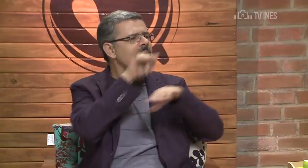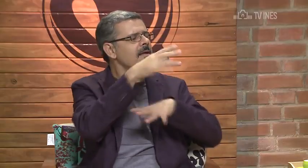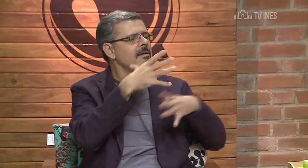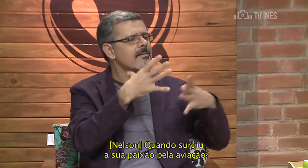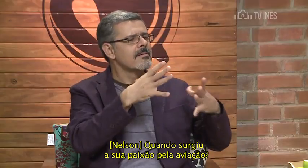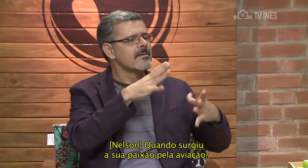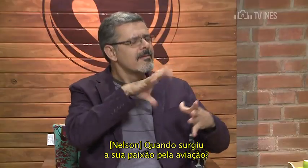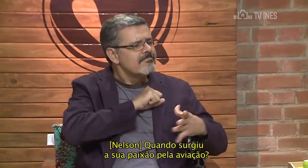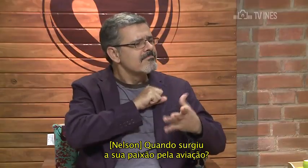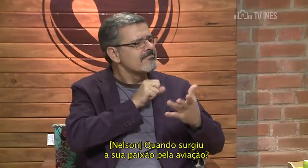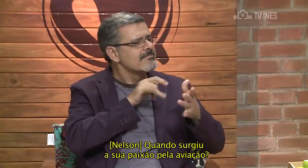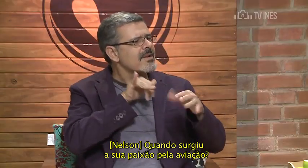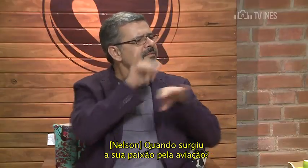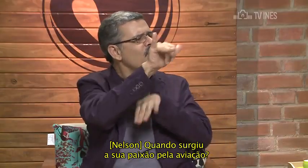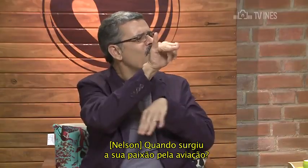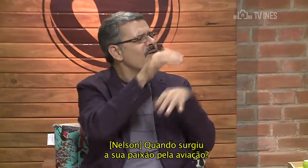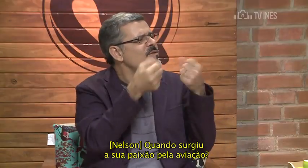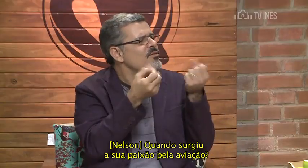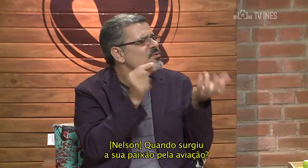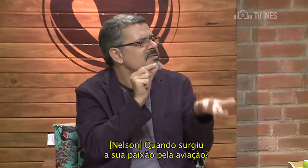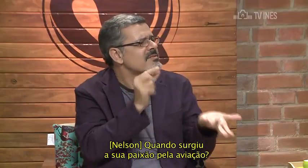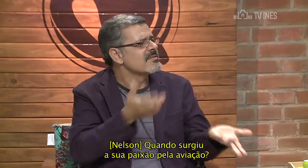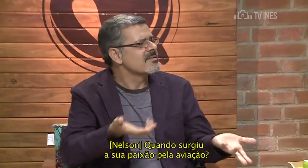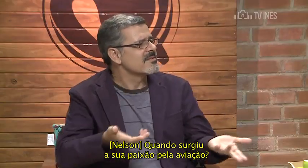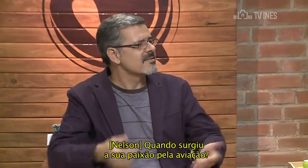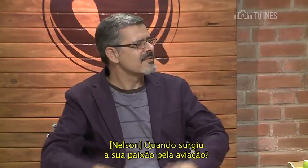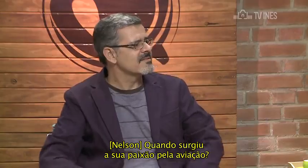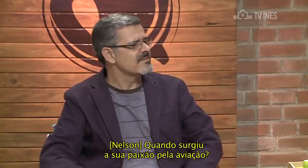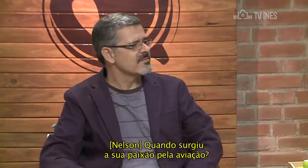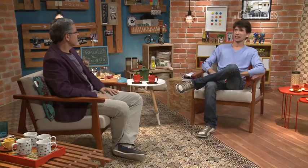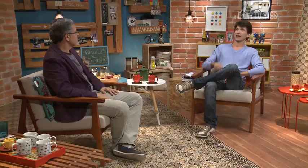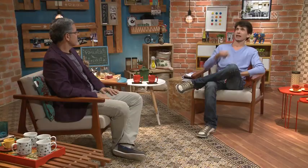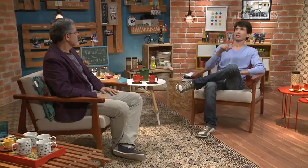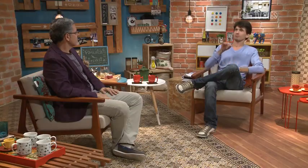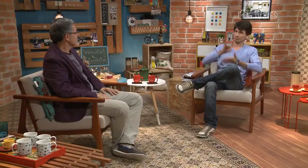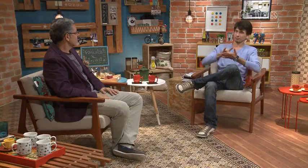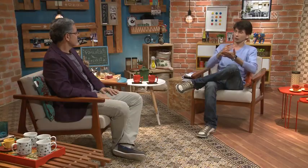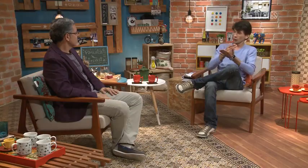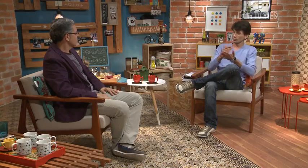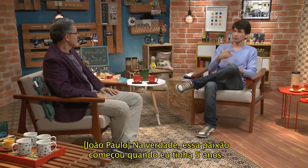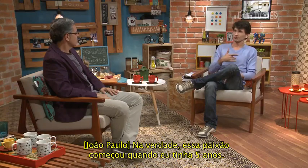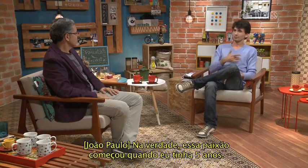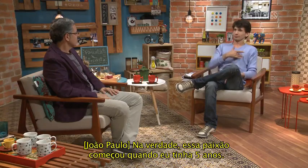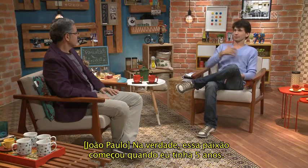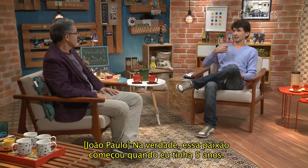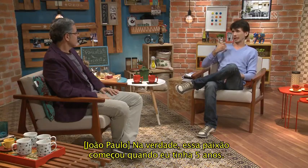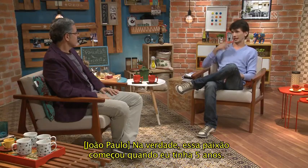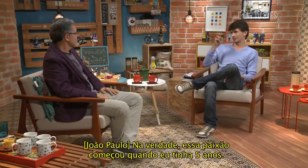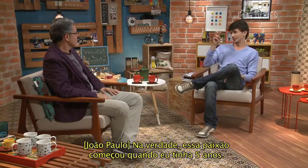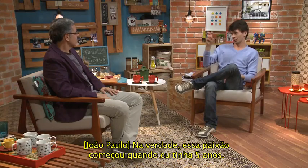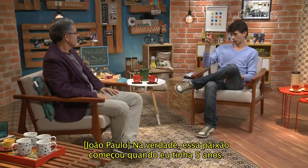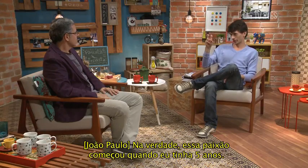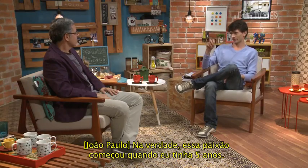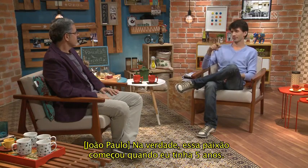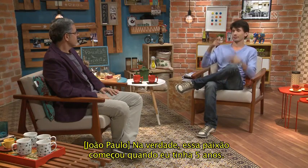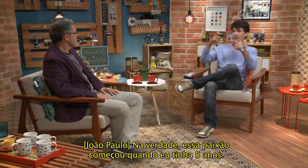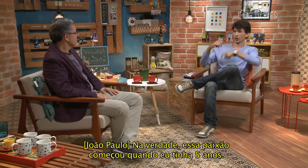quando surgiu a sua paixão pela aviação e na verdade essa paixão